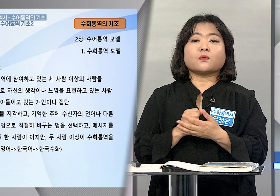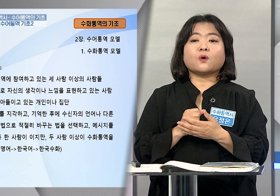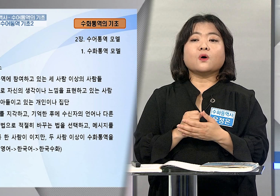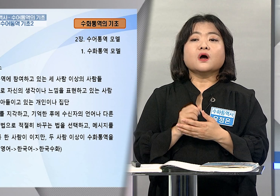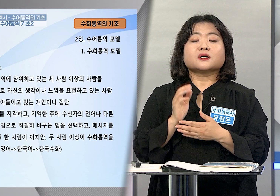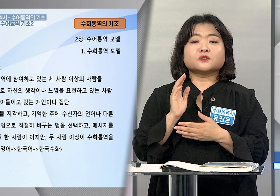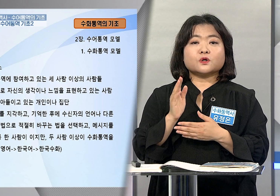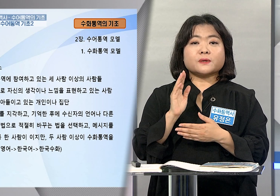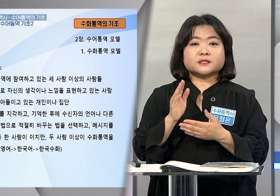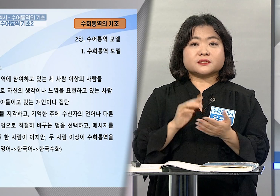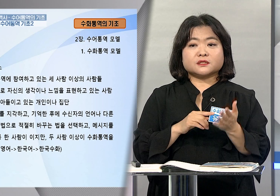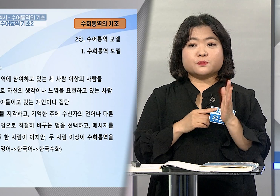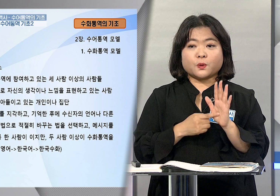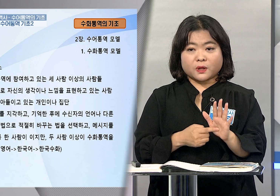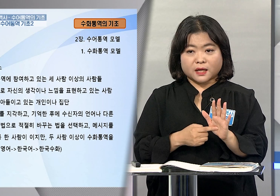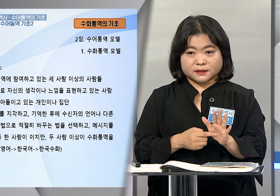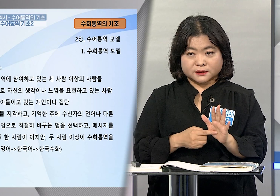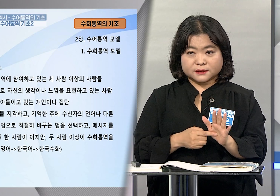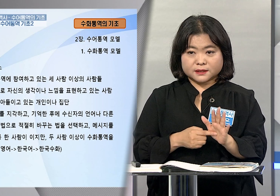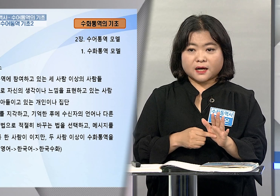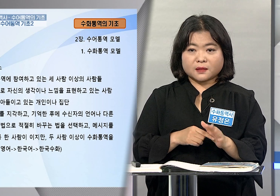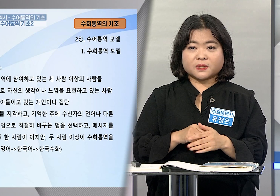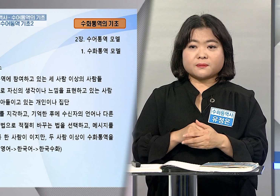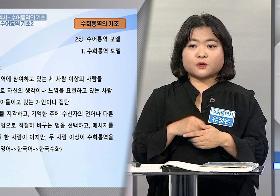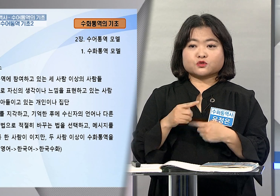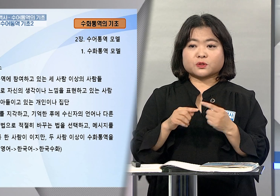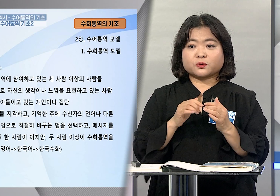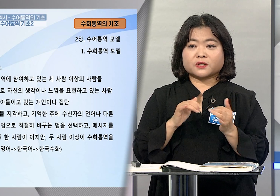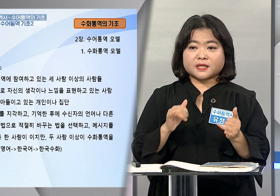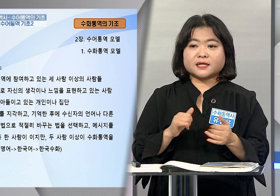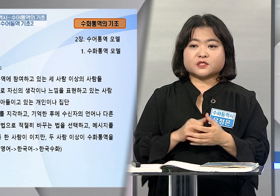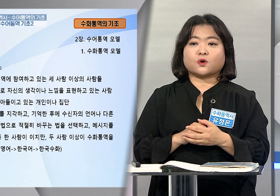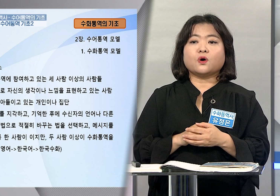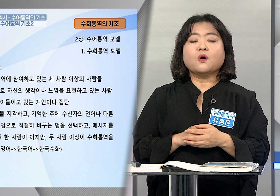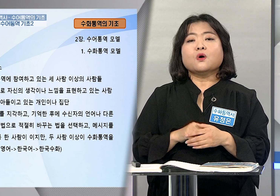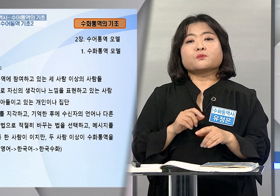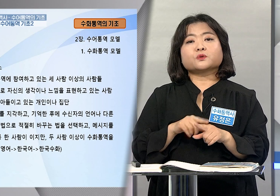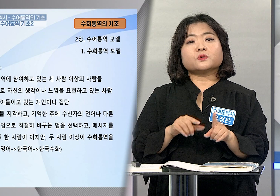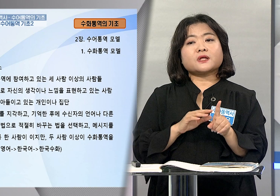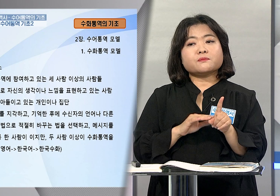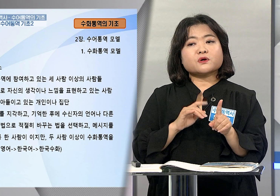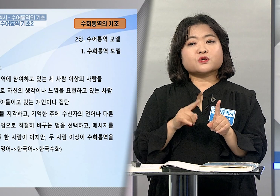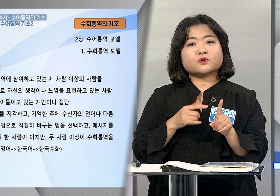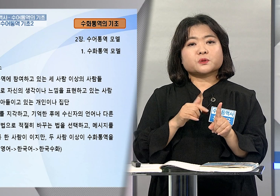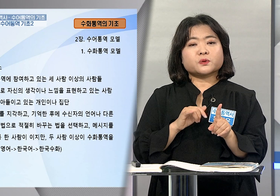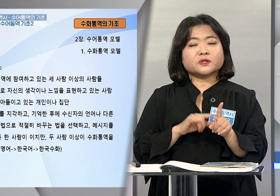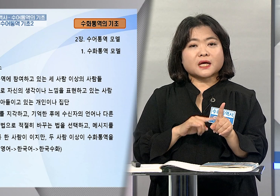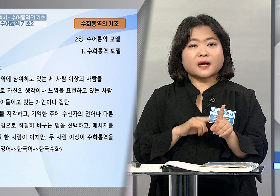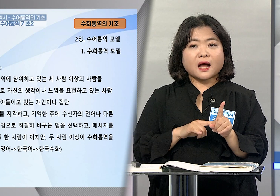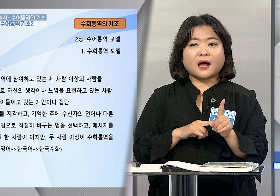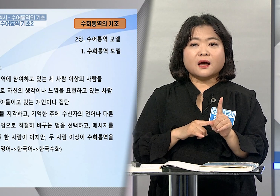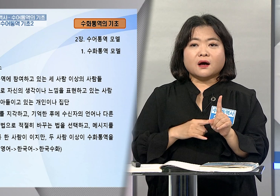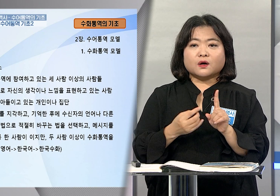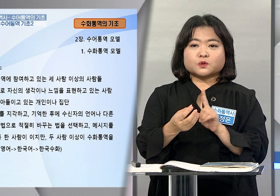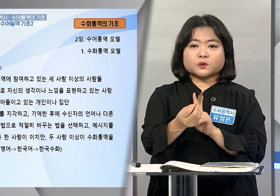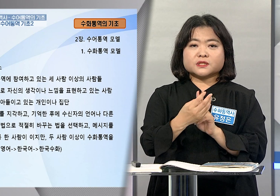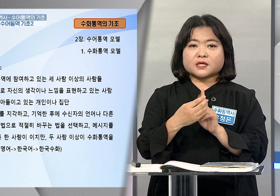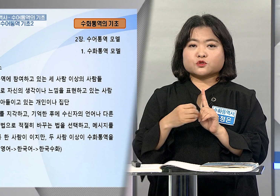선택하고 그리고 메시지를 표현하는 사람이 바로 수화 통역사이죠. 보통은 한 명의 수화 통역사가 송신자,